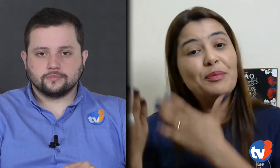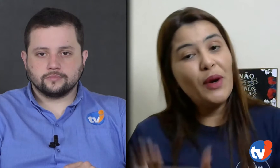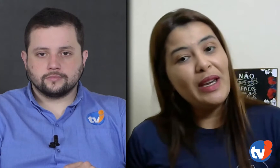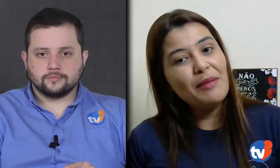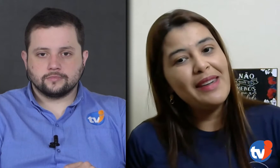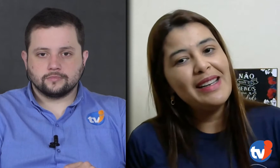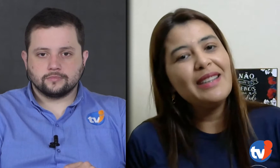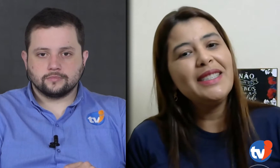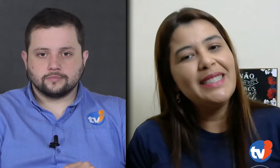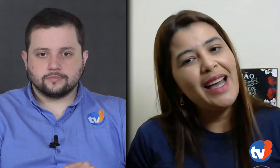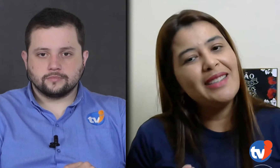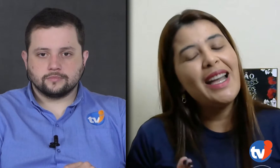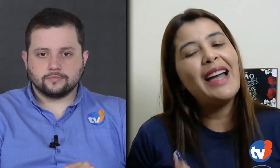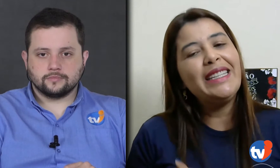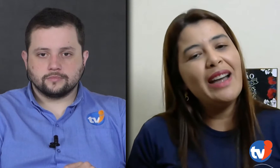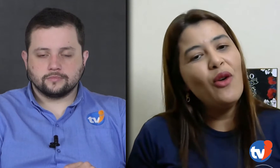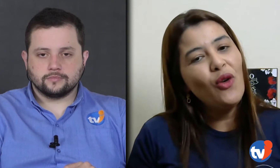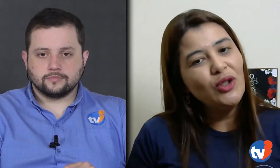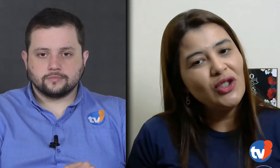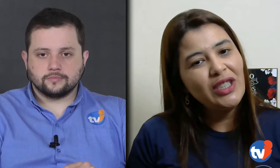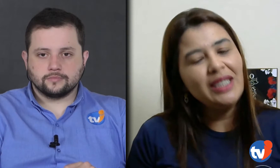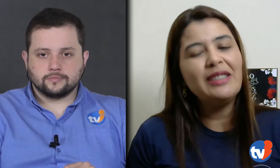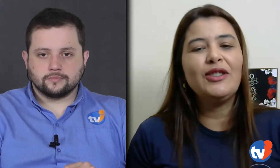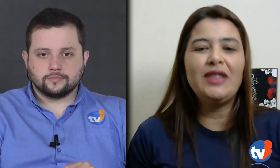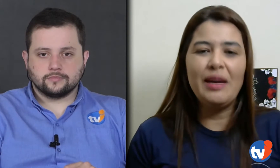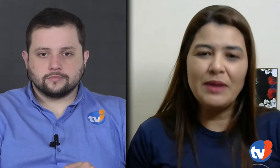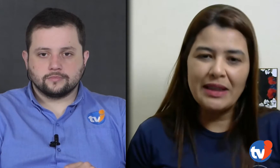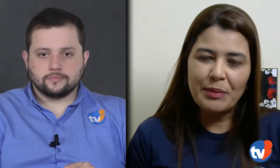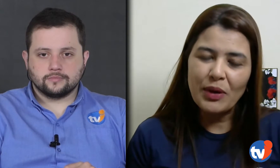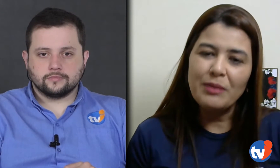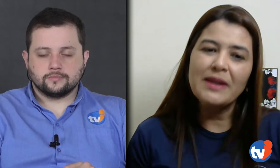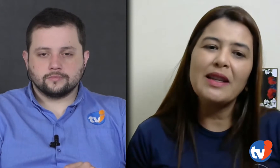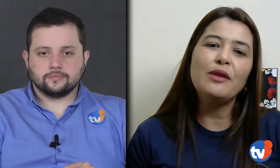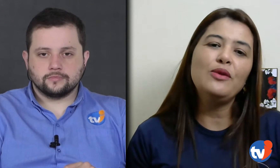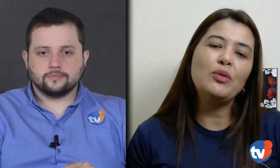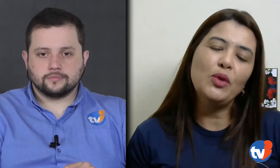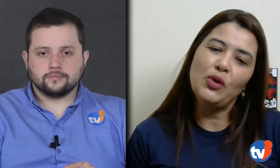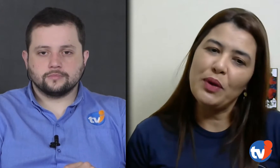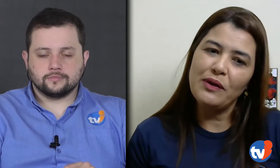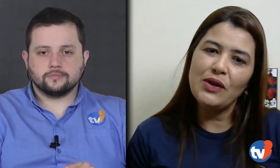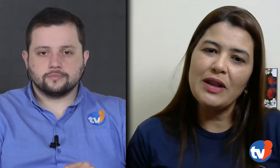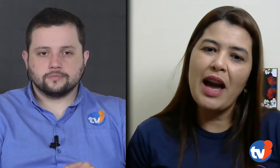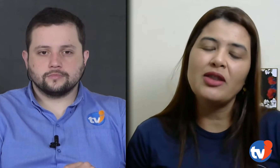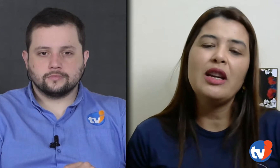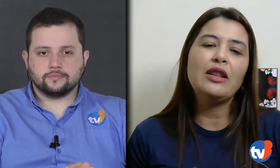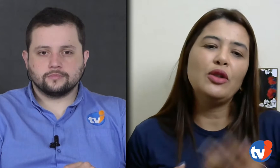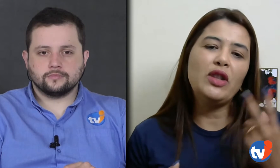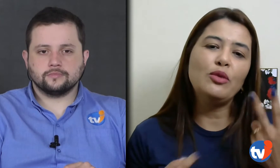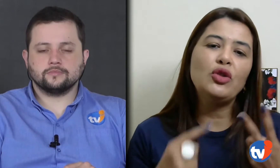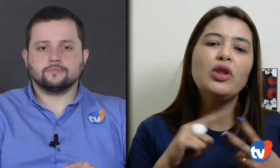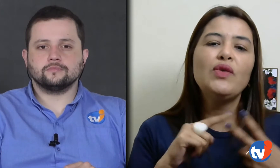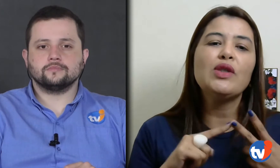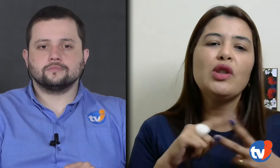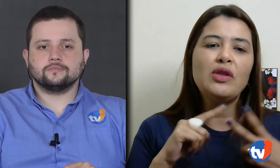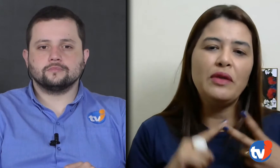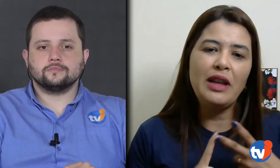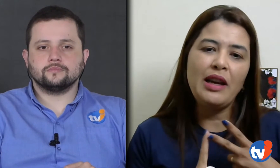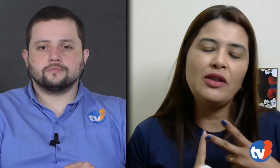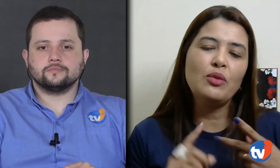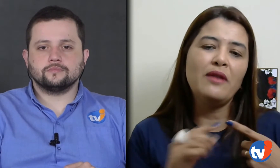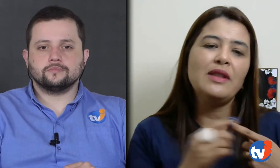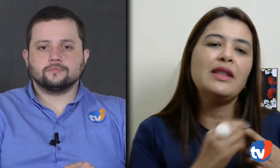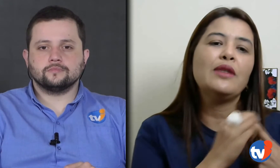aí eles proíbem a língua de sinais. Ainda hoje nós temos essa proibição de muitos profissionais. Nós temos duas